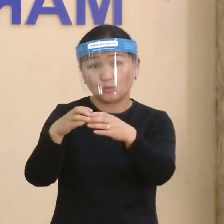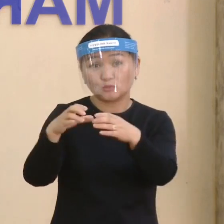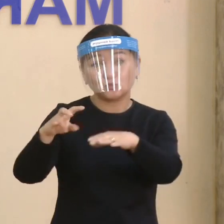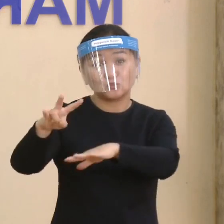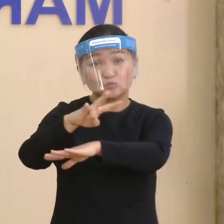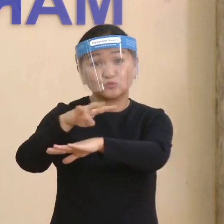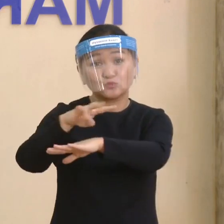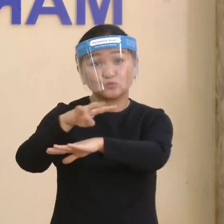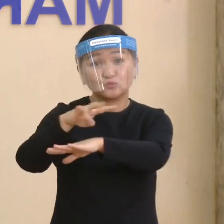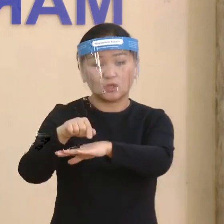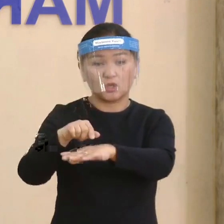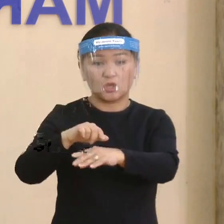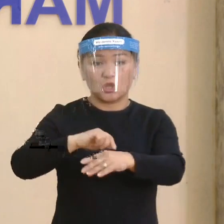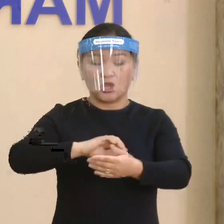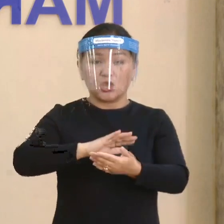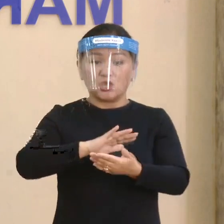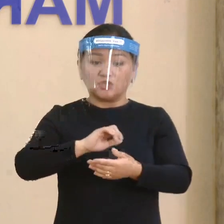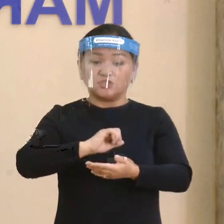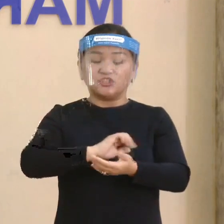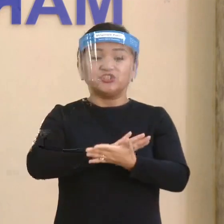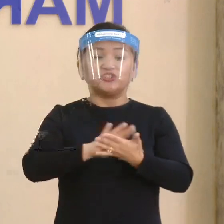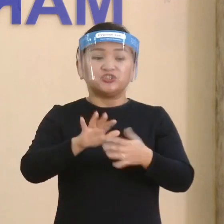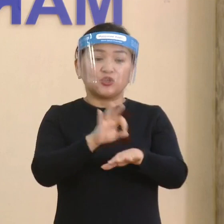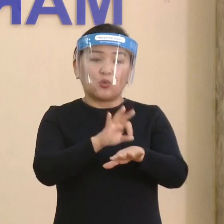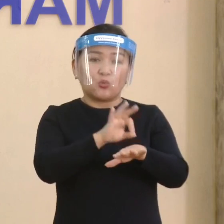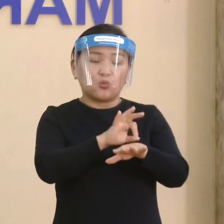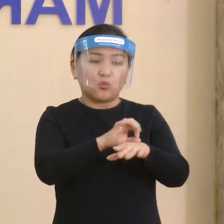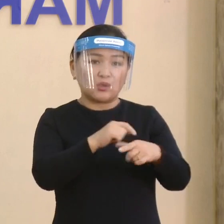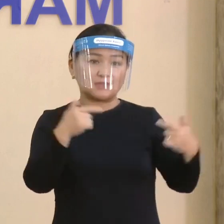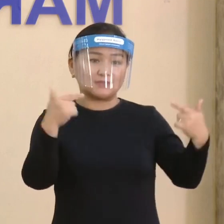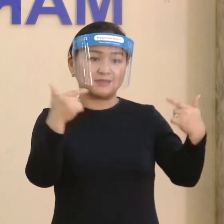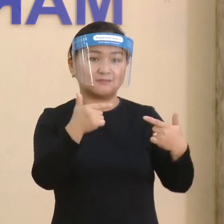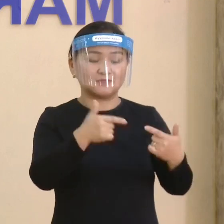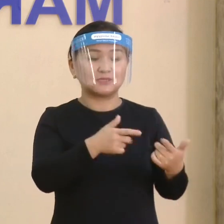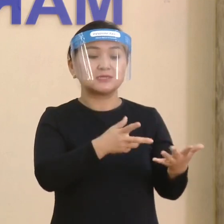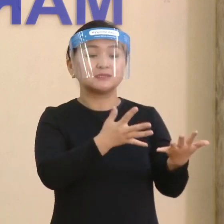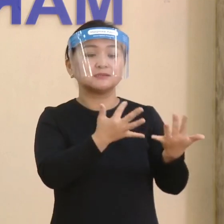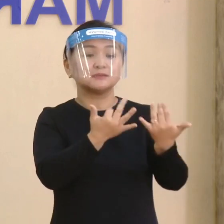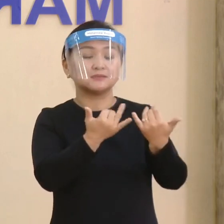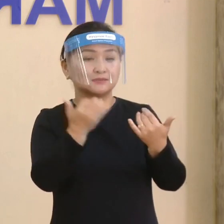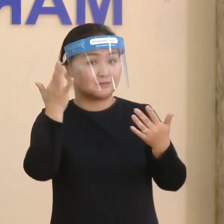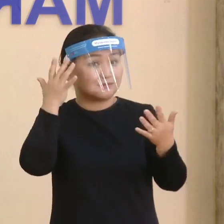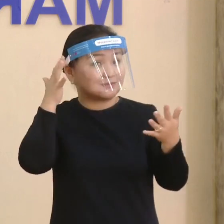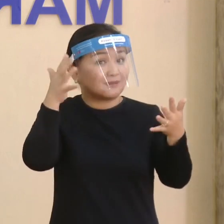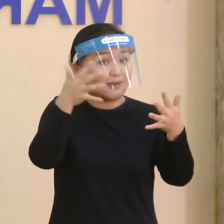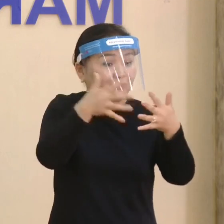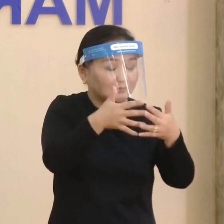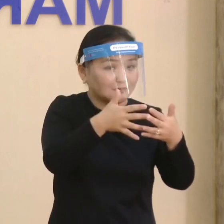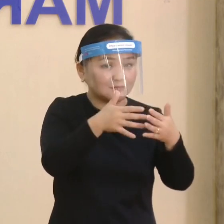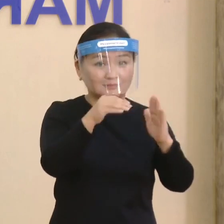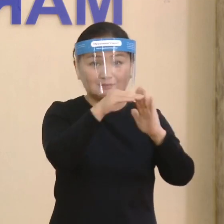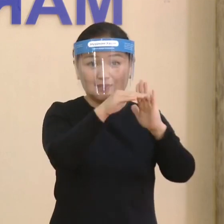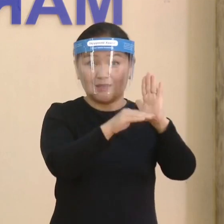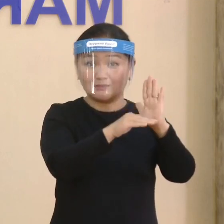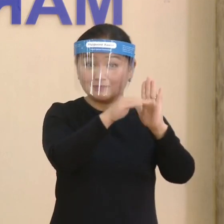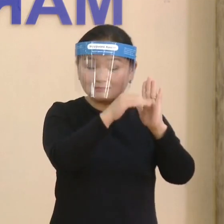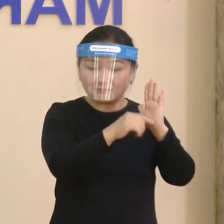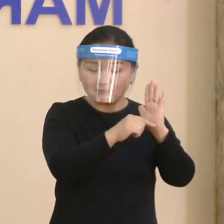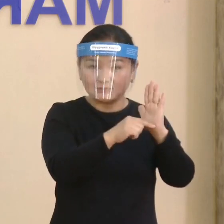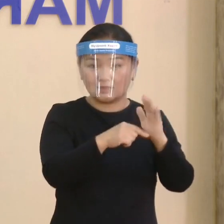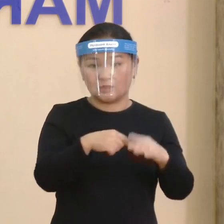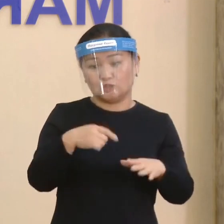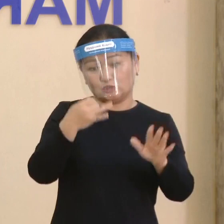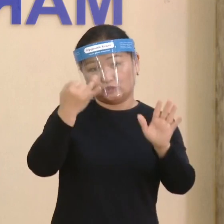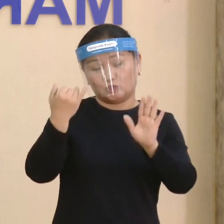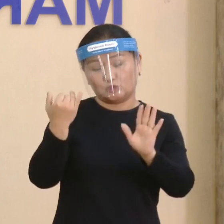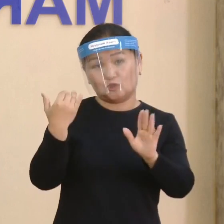сэргэж байгаа халдвар төвчөнтэй тэмцэх стратегийн хэрэгжилтийг тайлгын хурлыг жил бүр хийдэг. Энэ хурлыг бол өнгөрсөн 7 хоногт